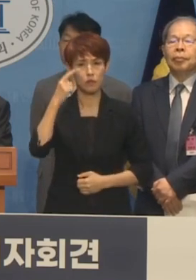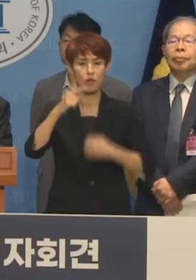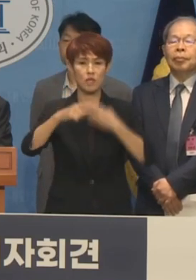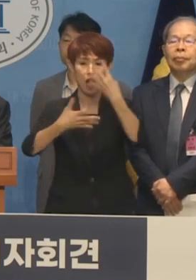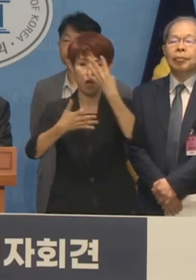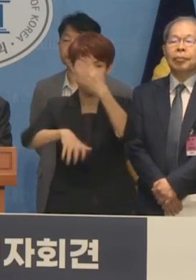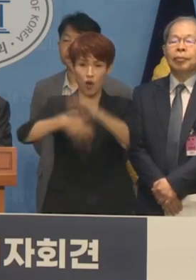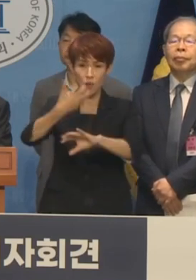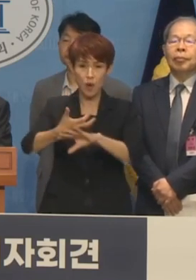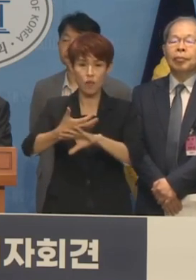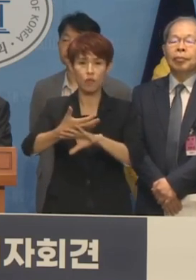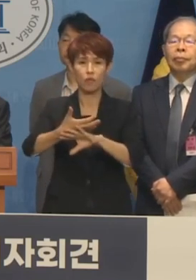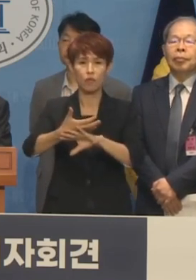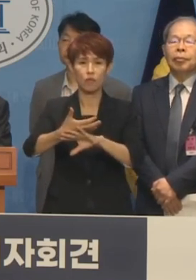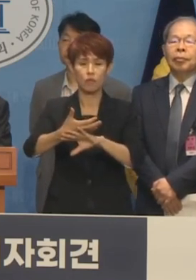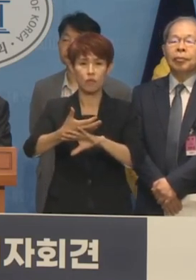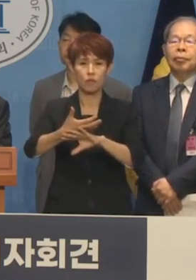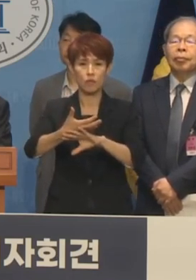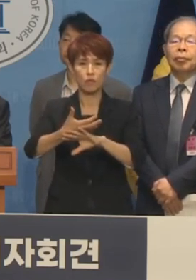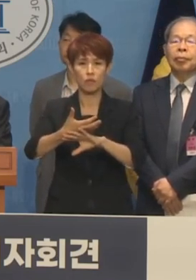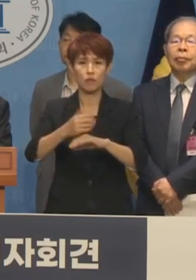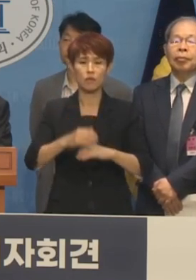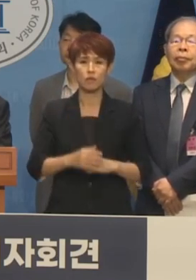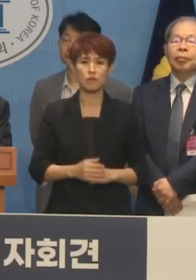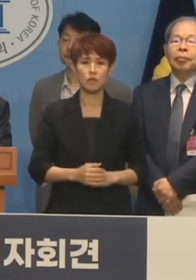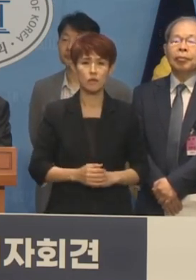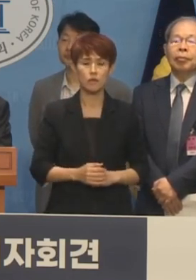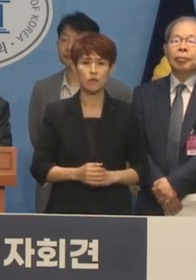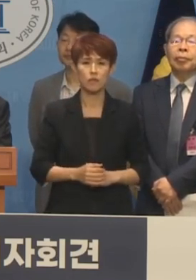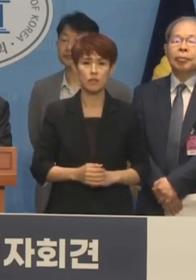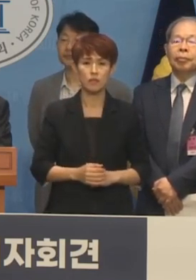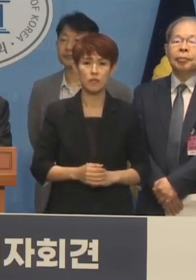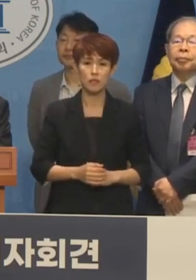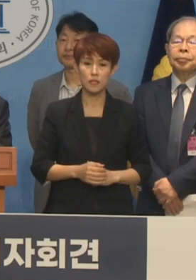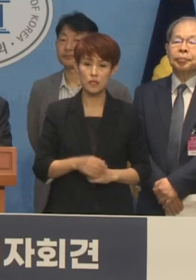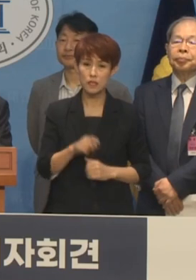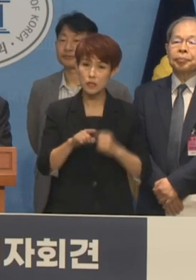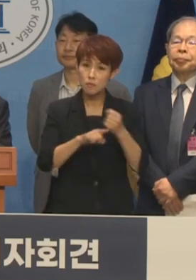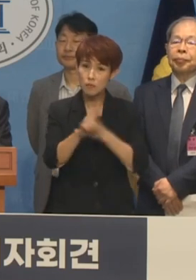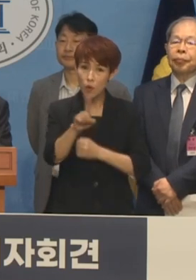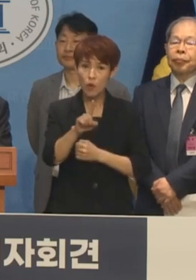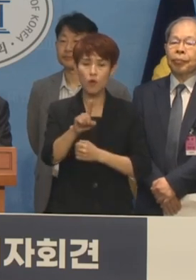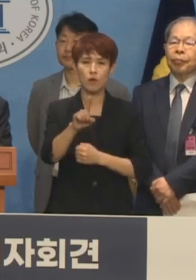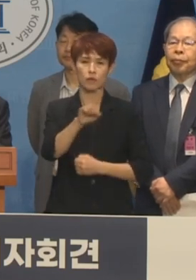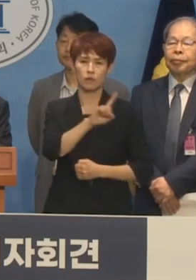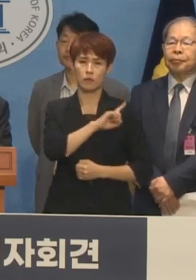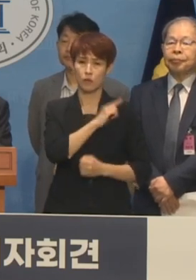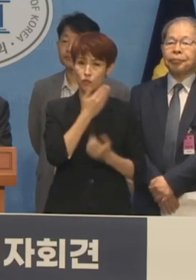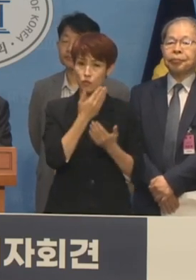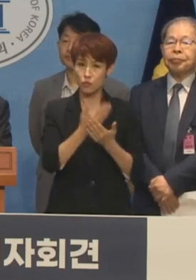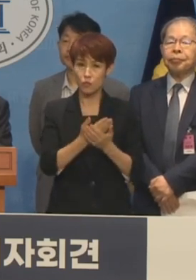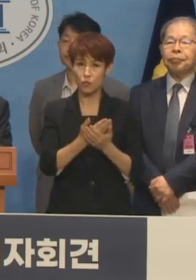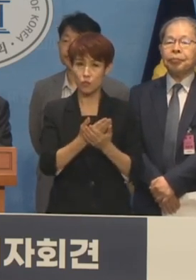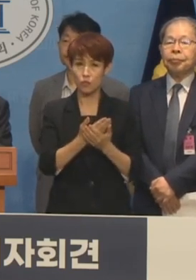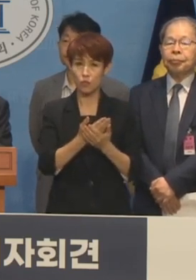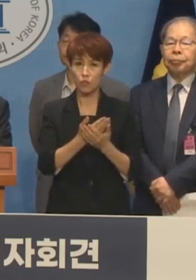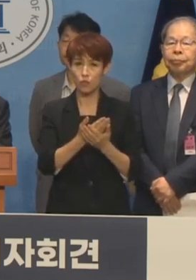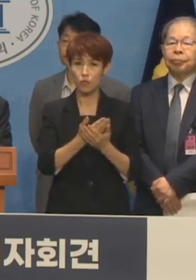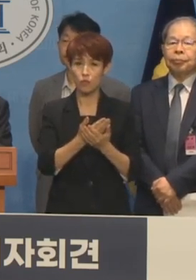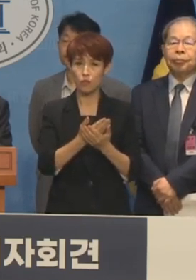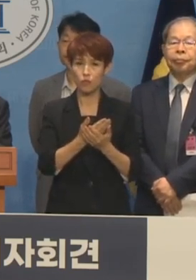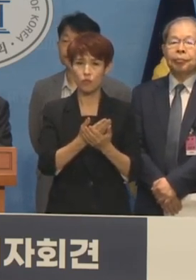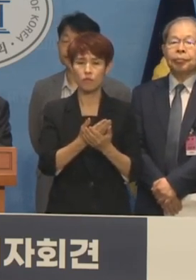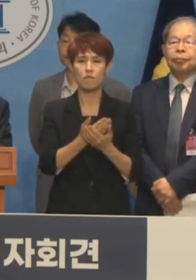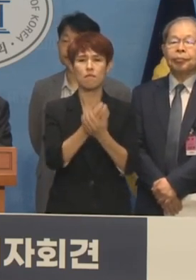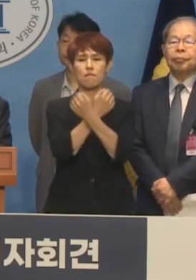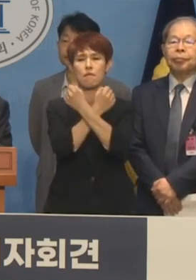단순히 국내적인 의미만 있는 사건이 아닙니다. 4월 혁명은 첫째는 제일 중요한 것이 바로